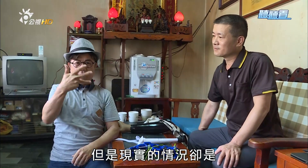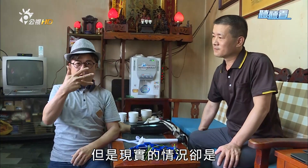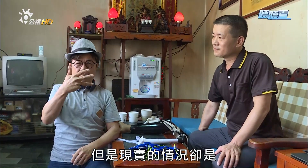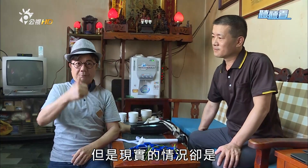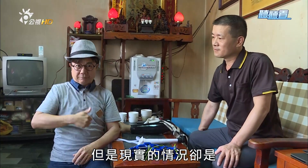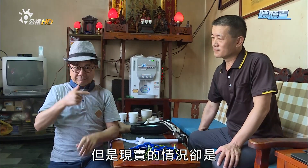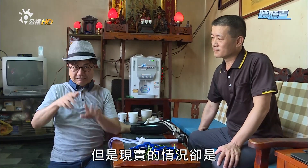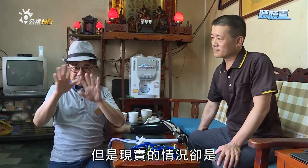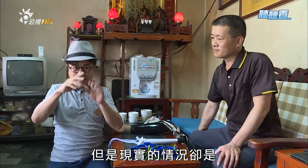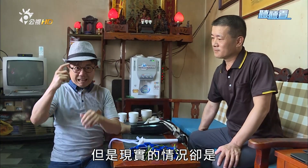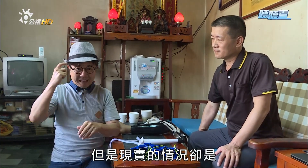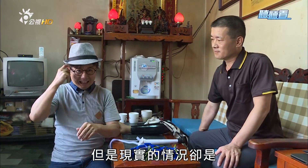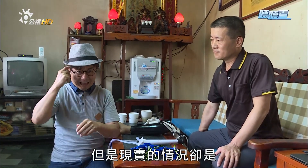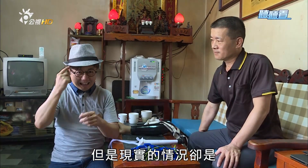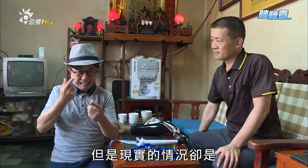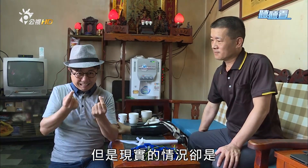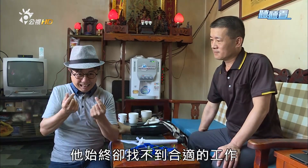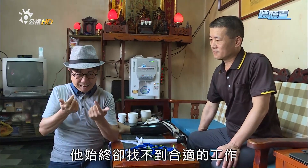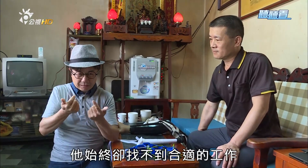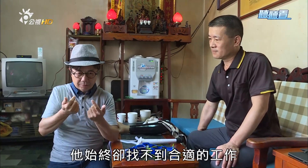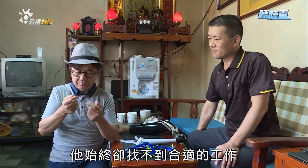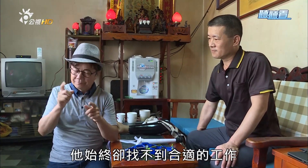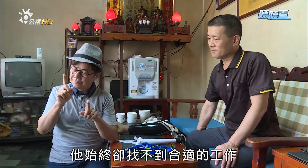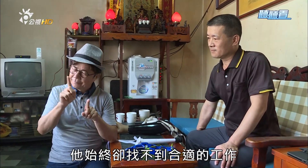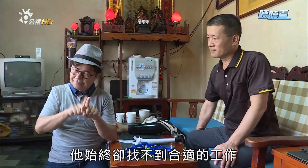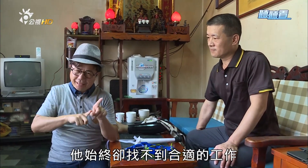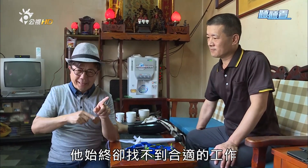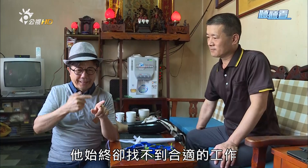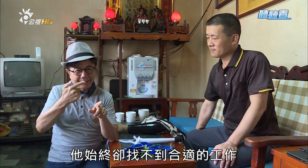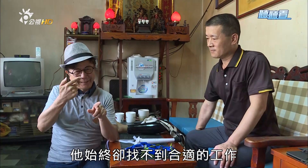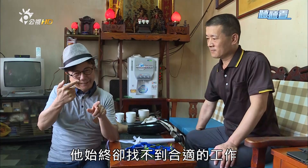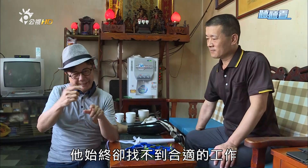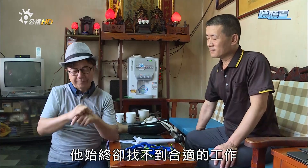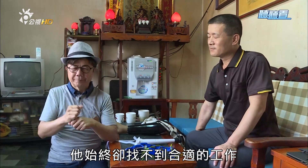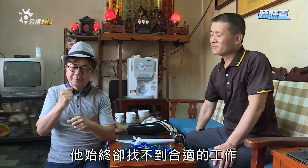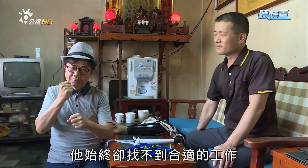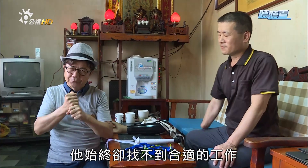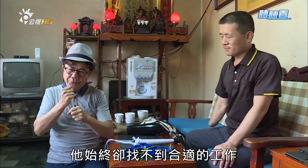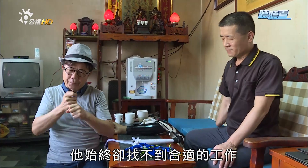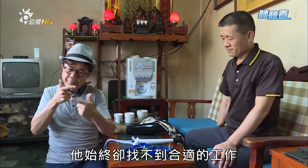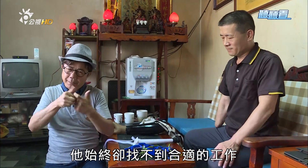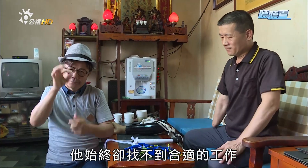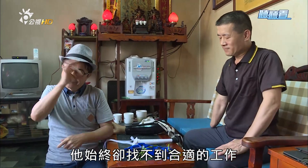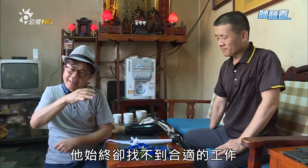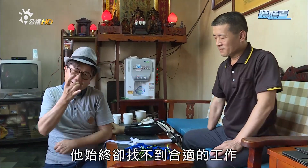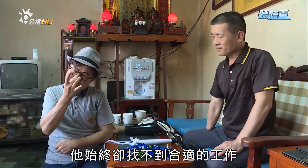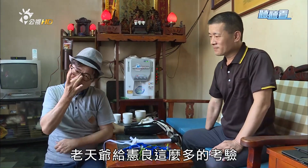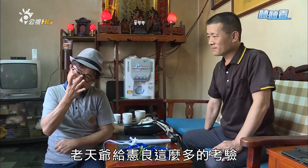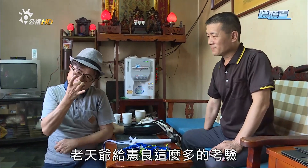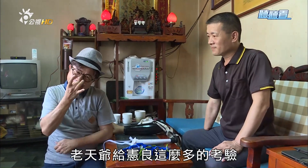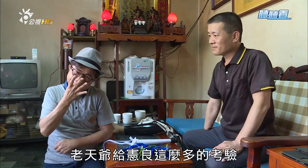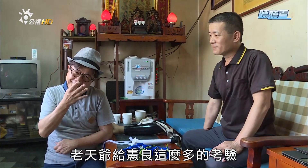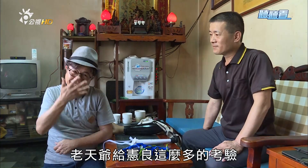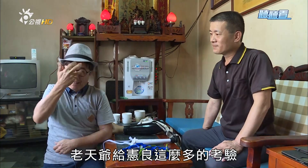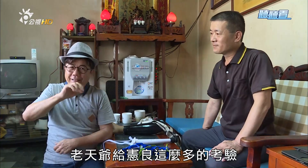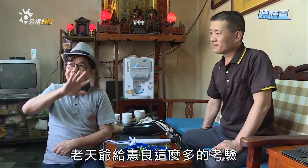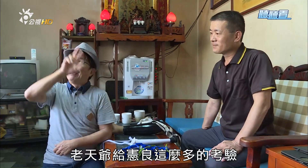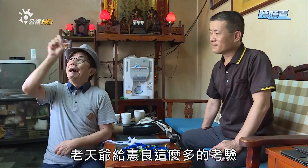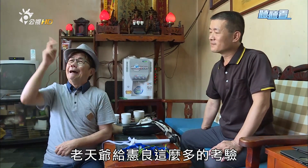现实的情况啊，却是他始终却找不到合适的工作。老天爷给宪良这